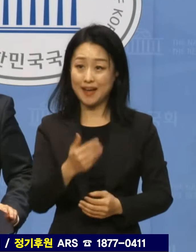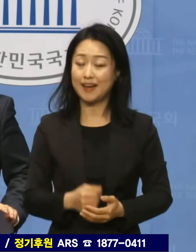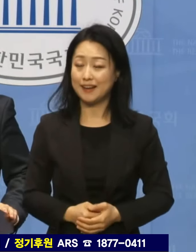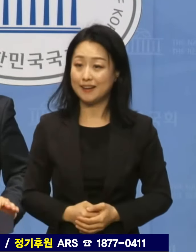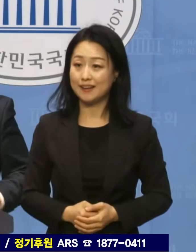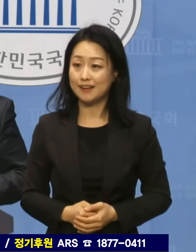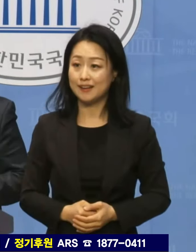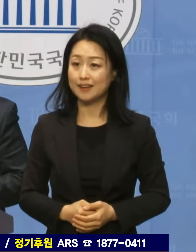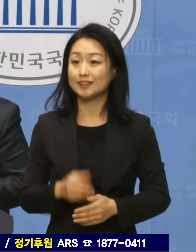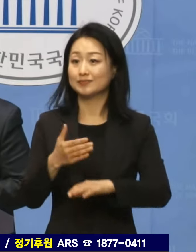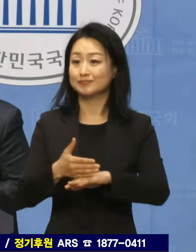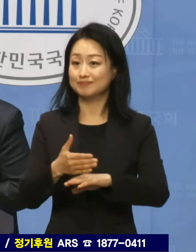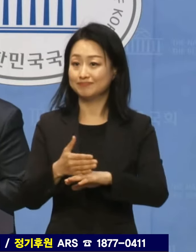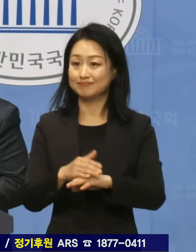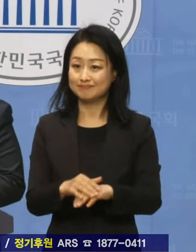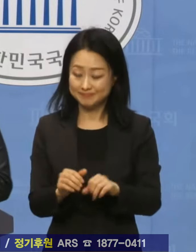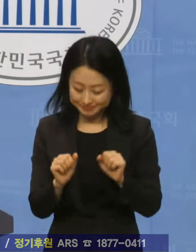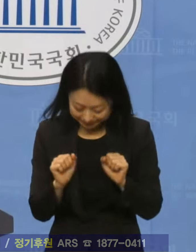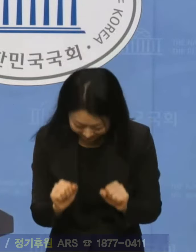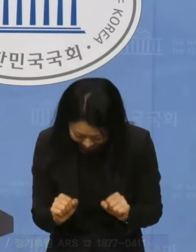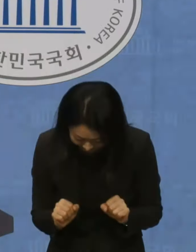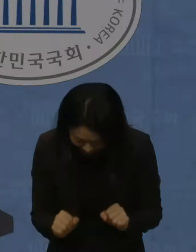것입니다 감사합니다